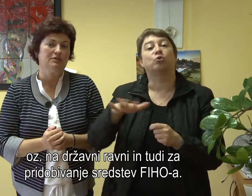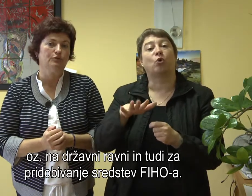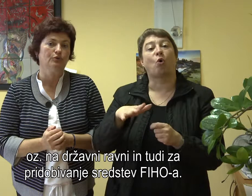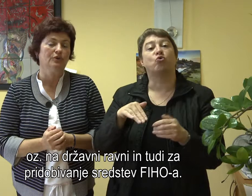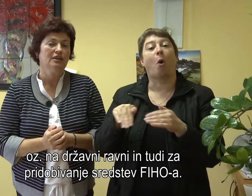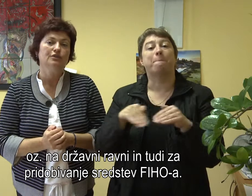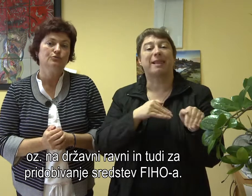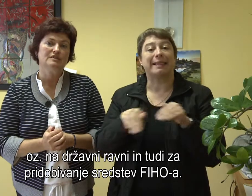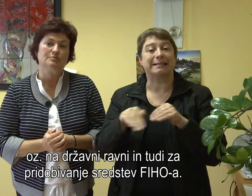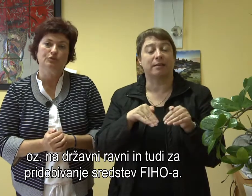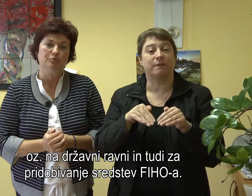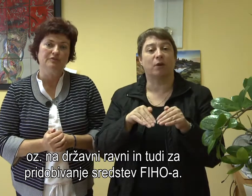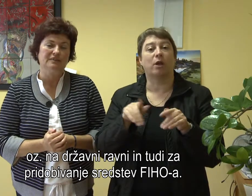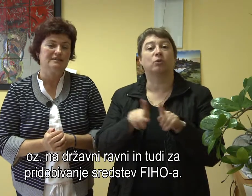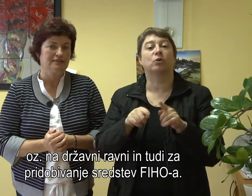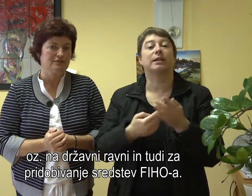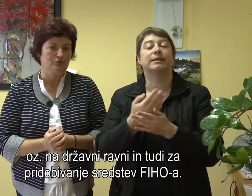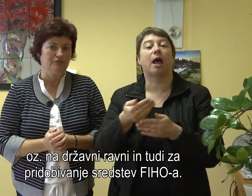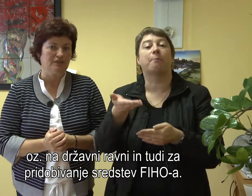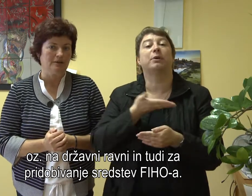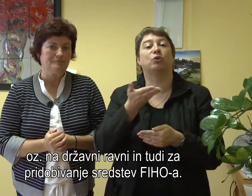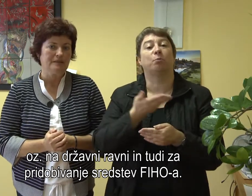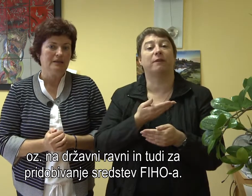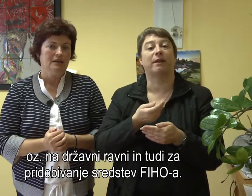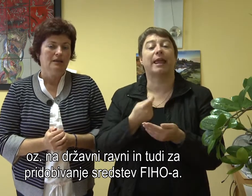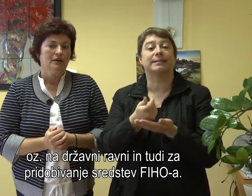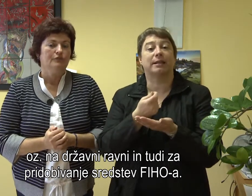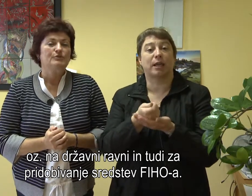državnem nivoju in tudi za pridobivanje sredstev FIHA.